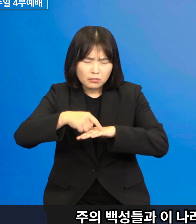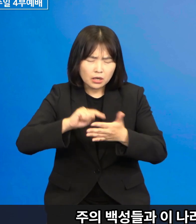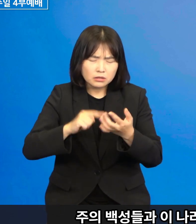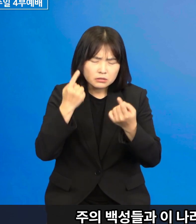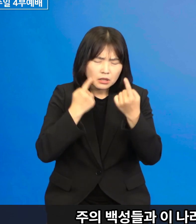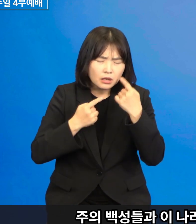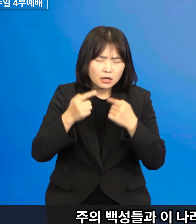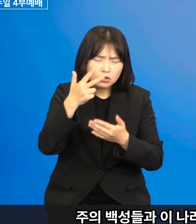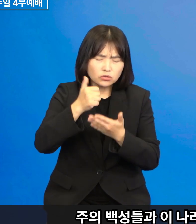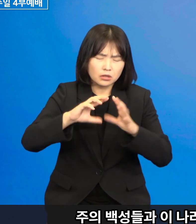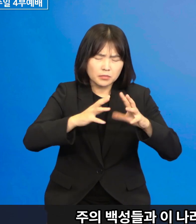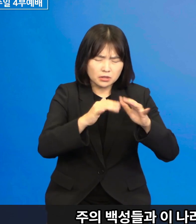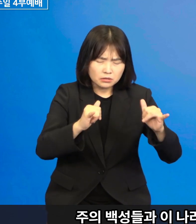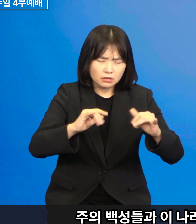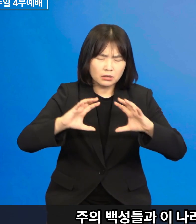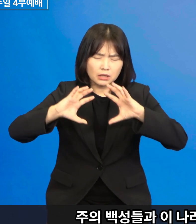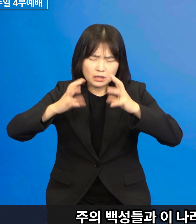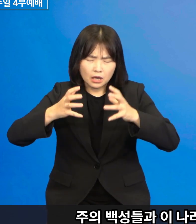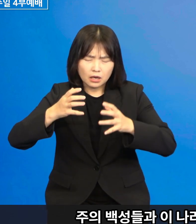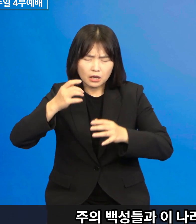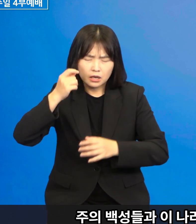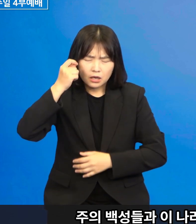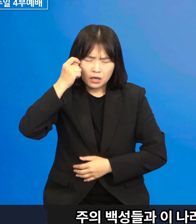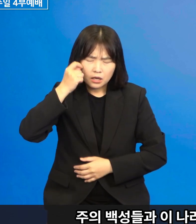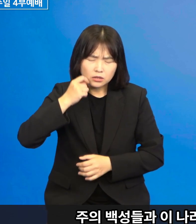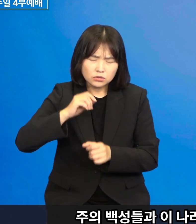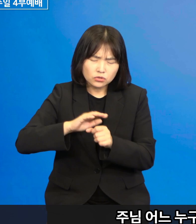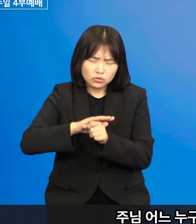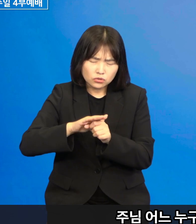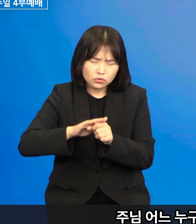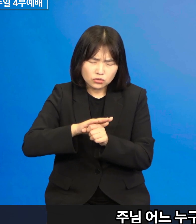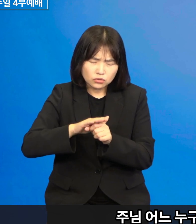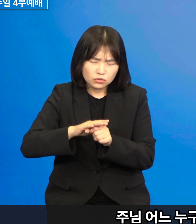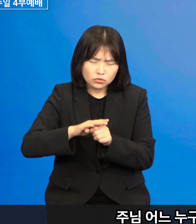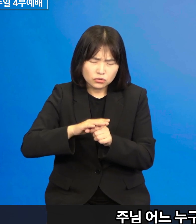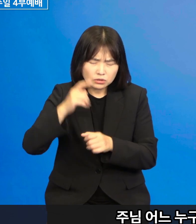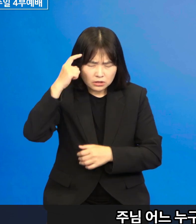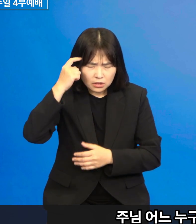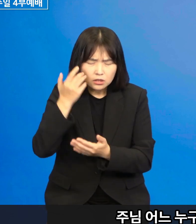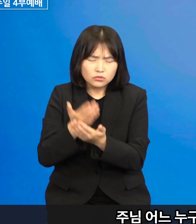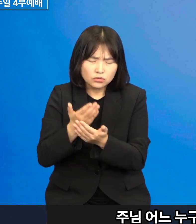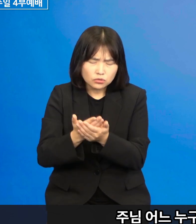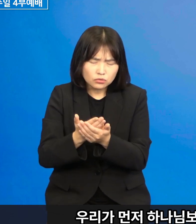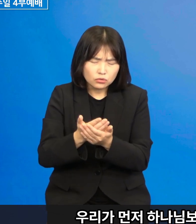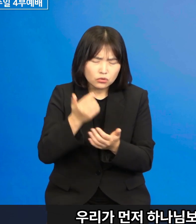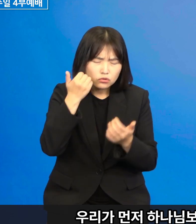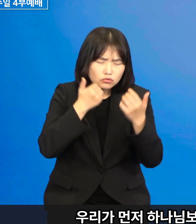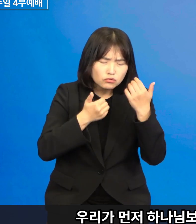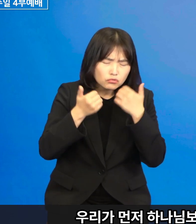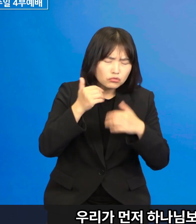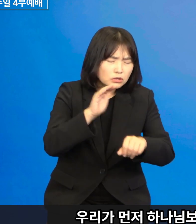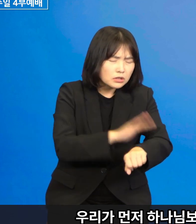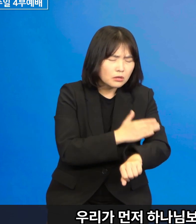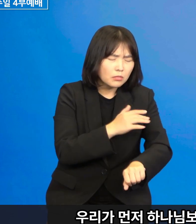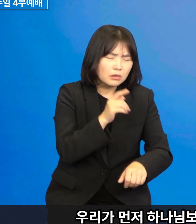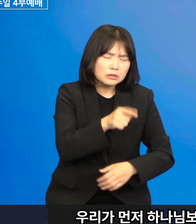주의 백성들과 이 나라를 긍휼히 여겨 주시옵시고, 주님, 어느 누구를 탓할 것이 아니라 우리가